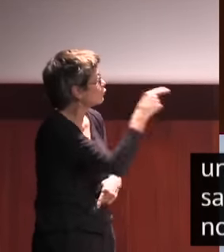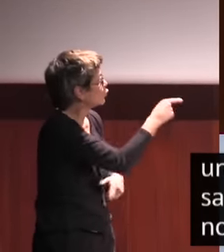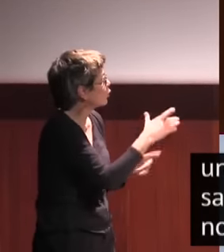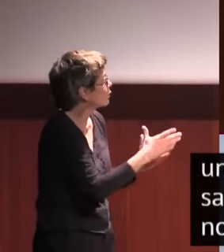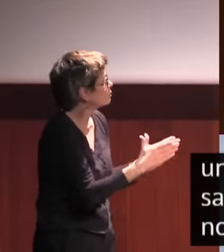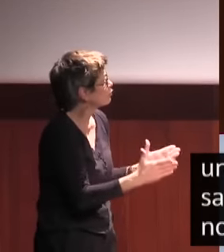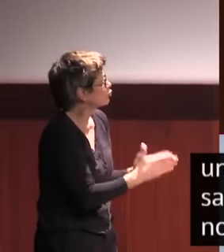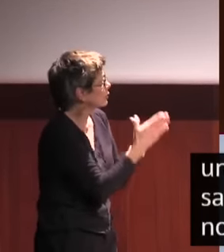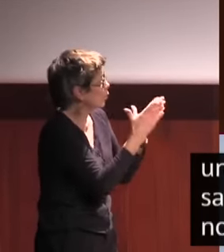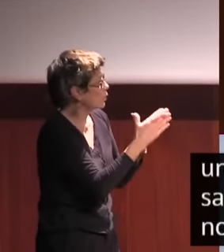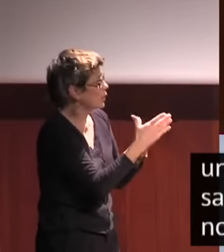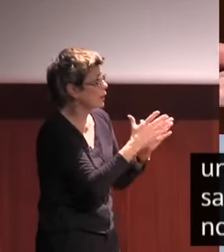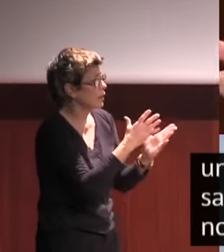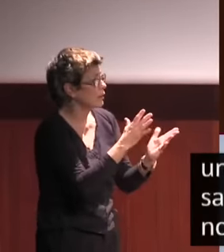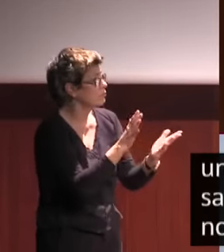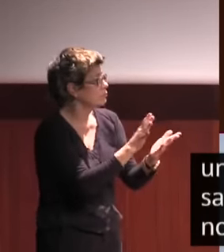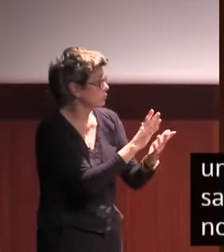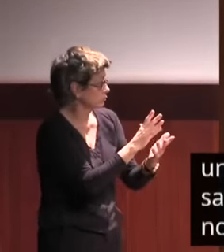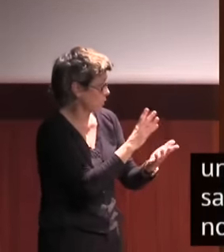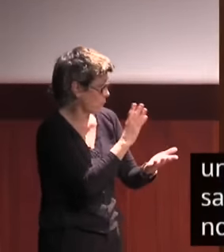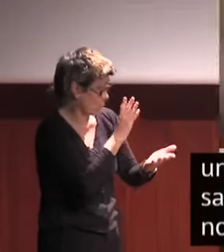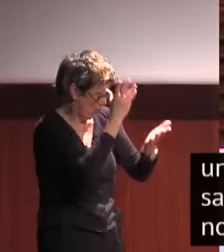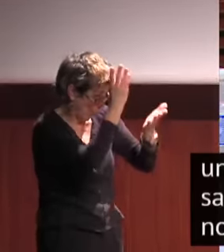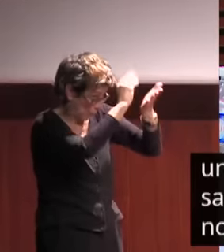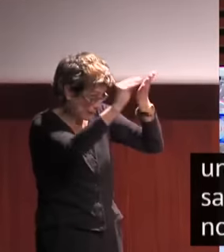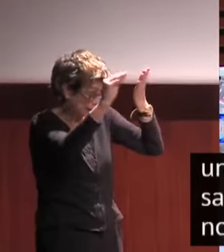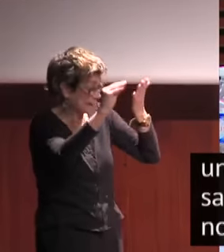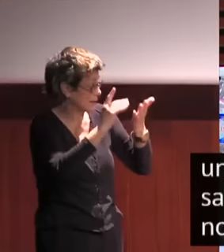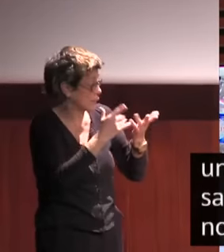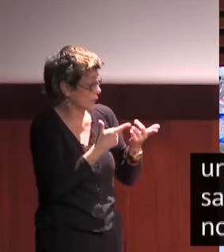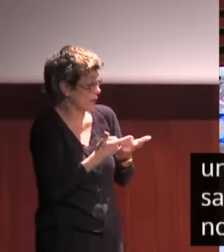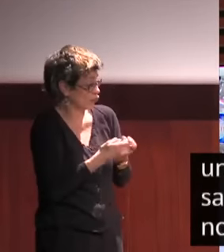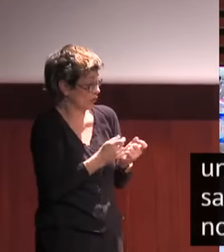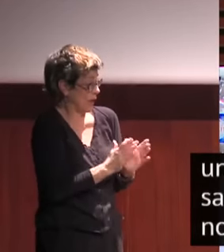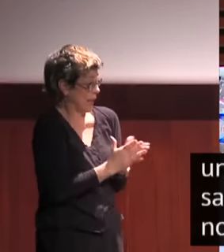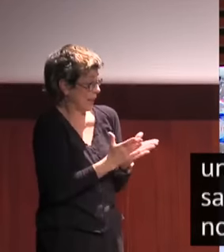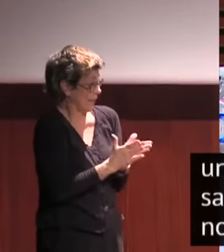tant qu'autrice et personne qui a dirigé cet ouvrage.